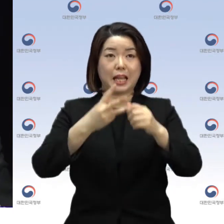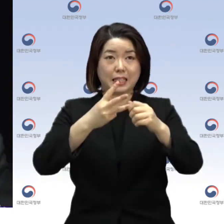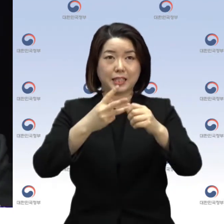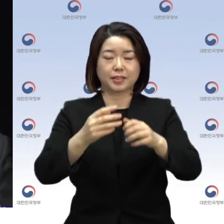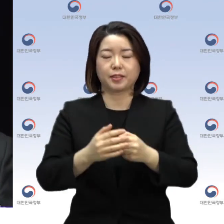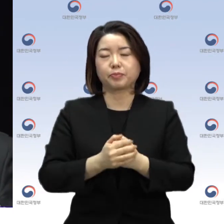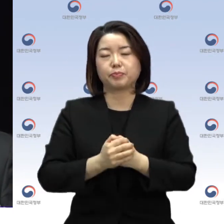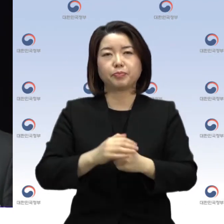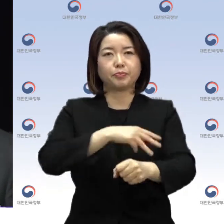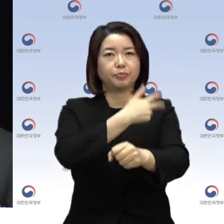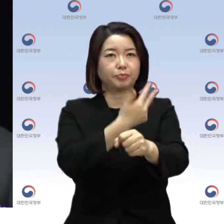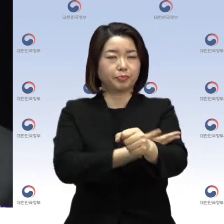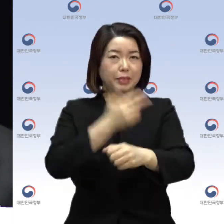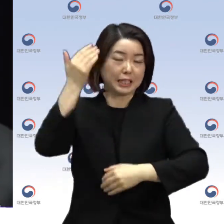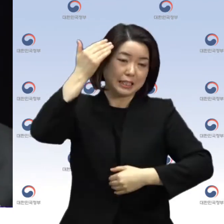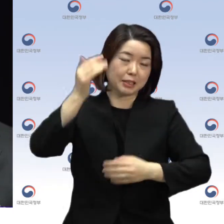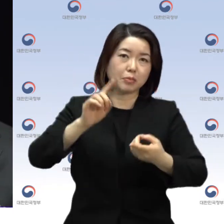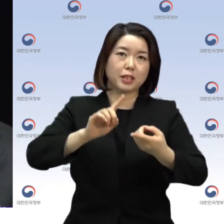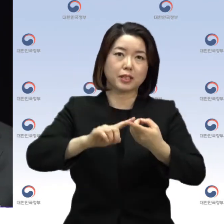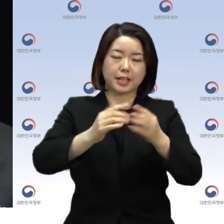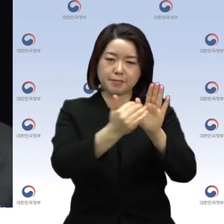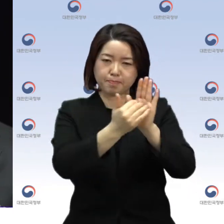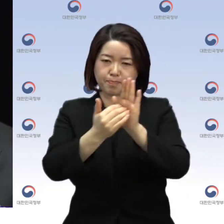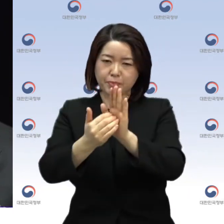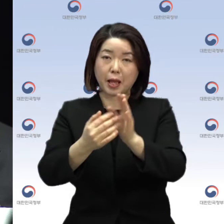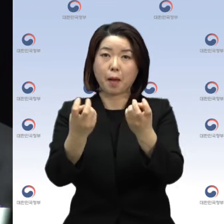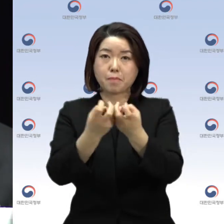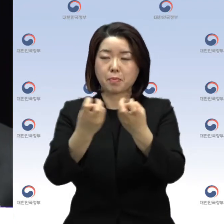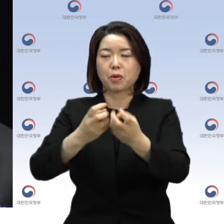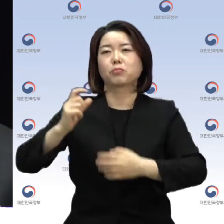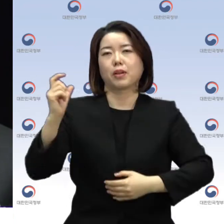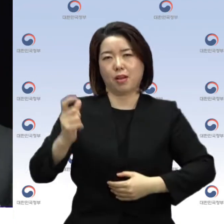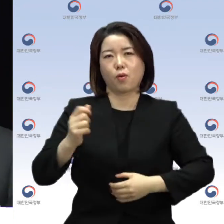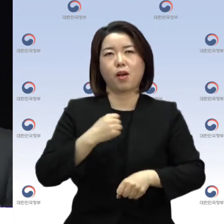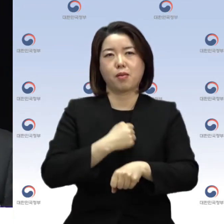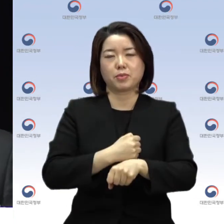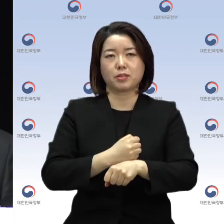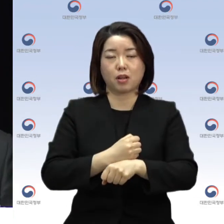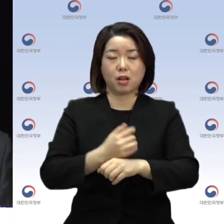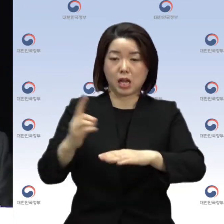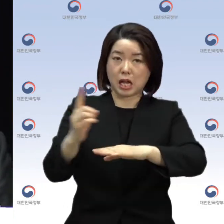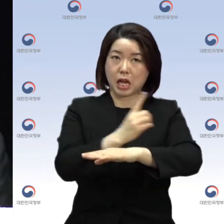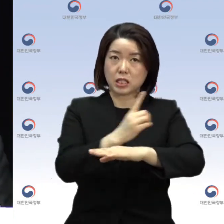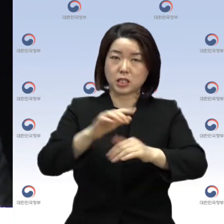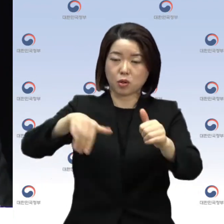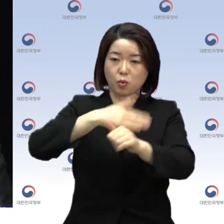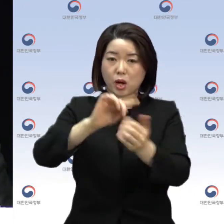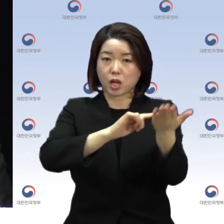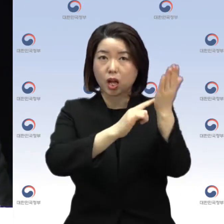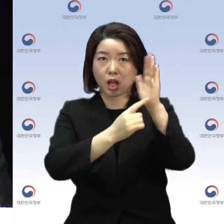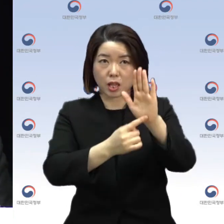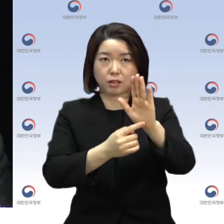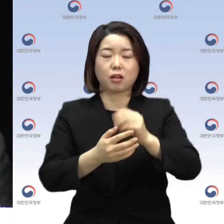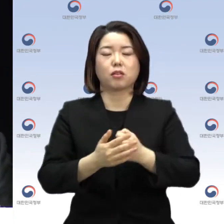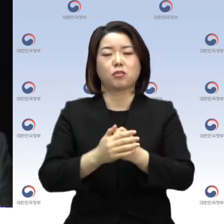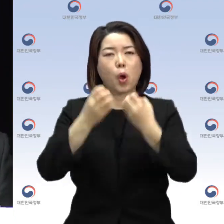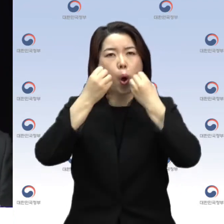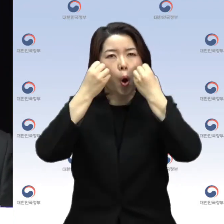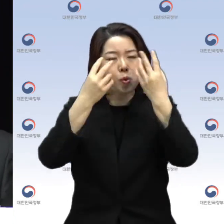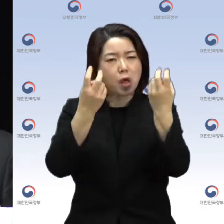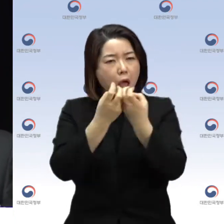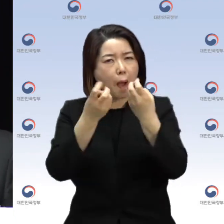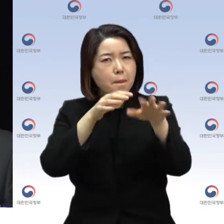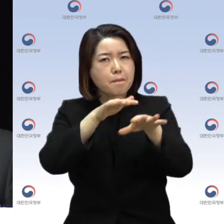셋째, 저작권 침해에 대한 대응을 강화하겠습니다. 디지털 환경하에서 나타나는 새로운